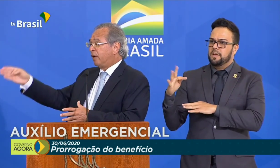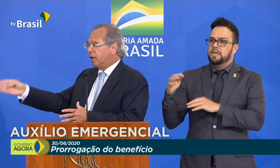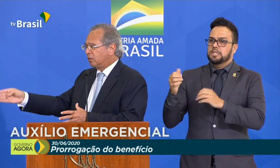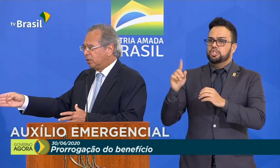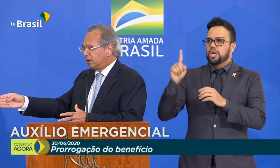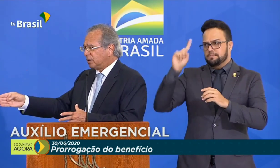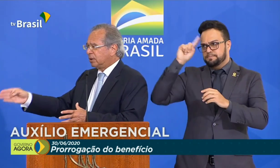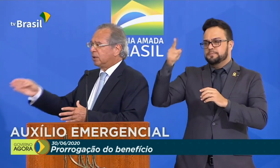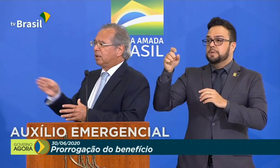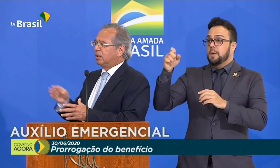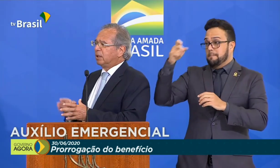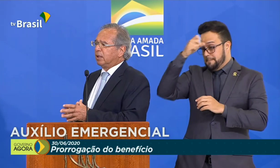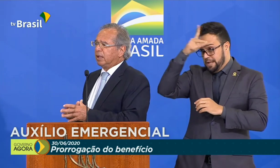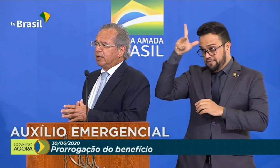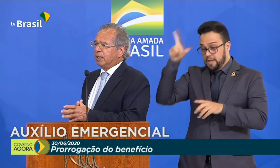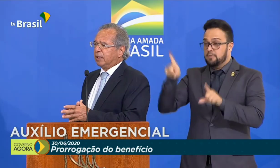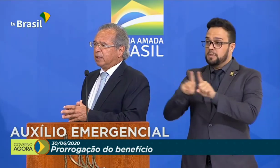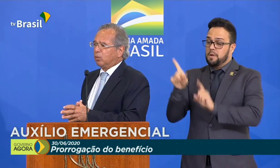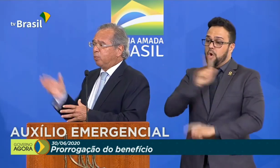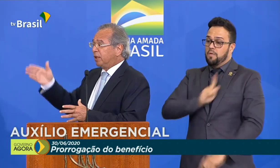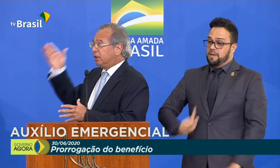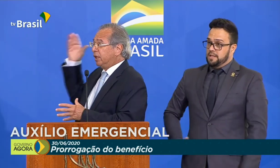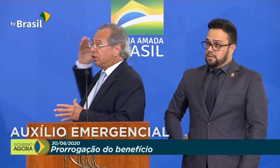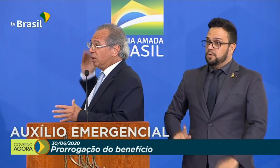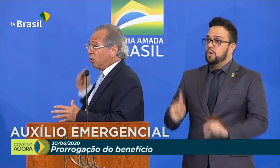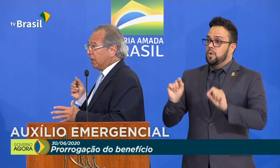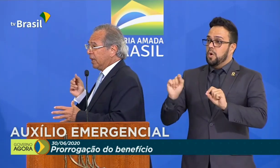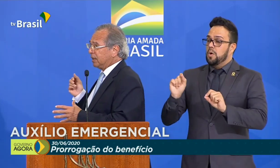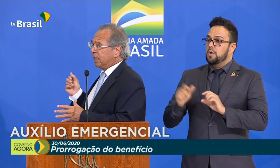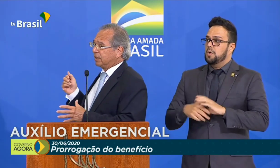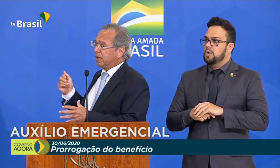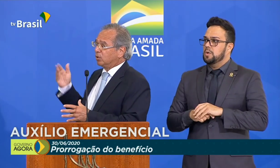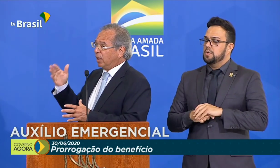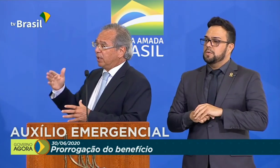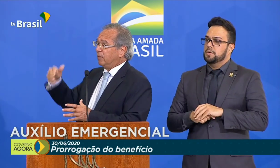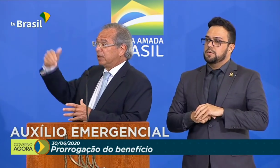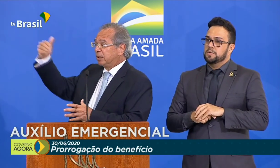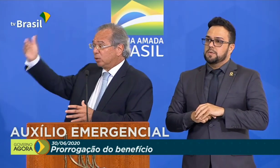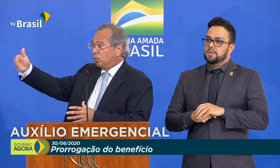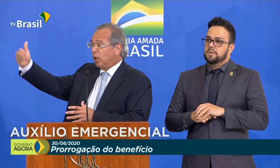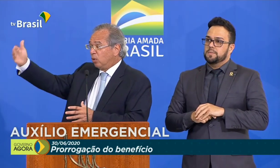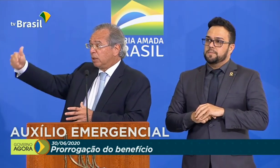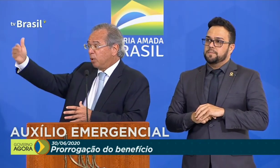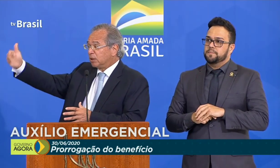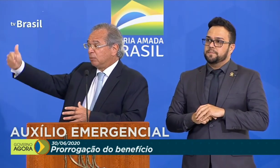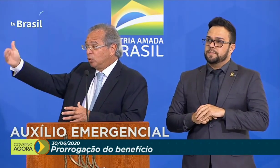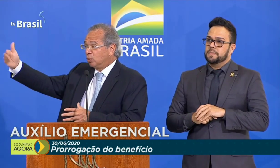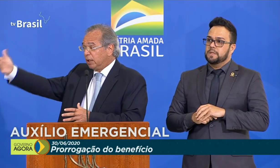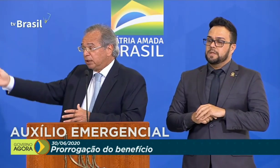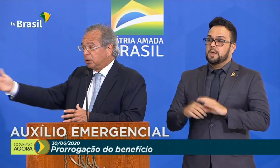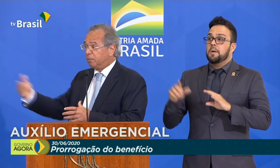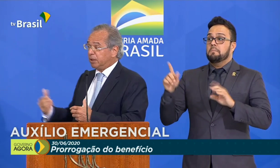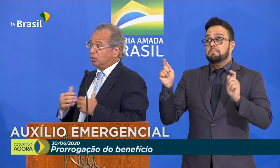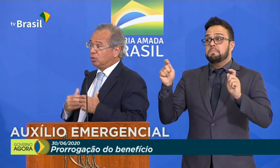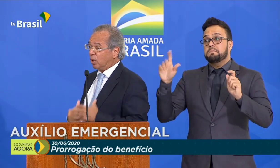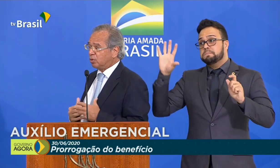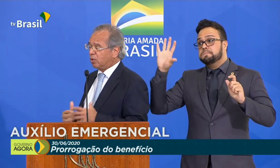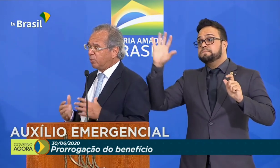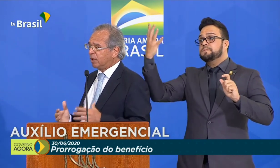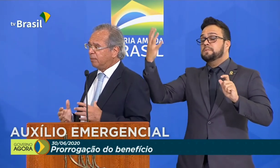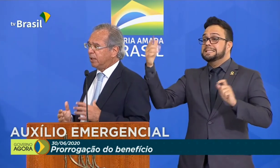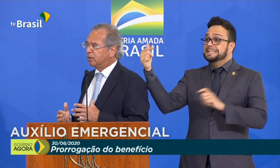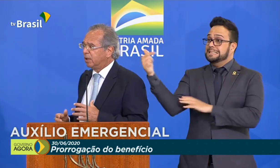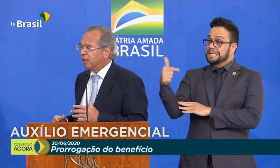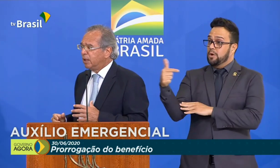e governadores. O presidente deu o alerta lá atrás, olha, a segunda onda pode ser muito grande, depende do